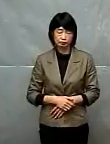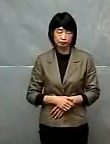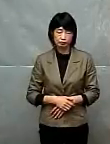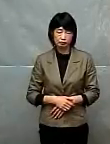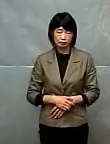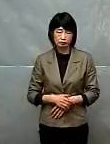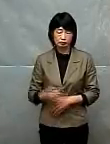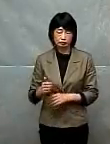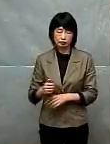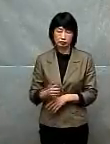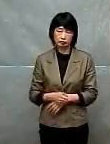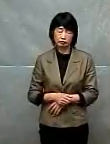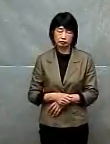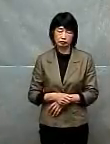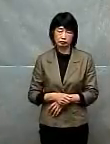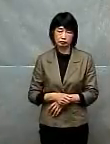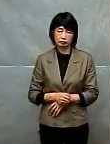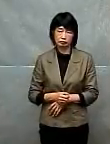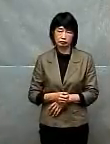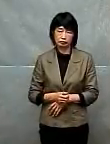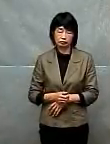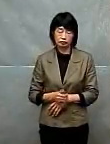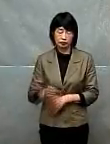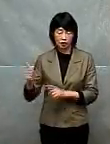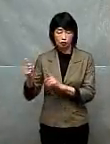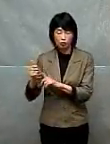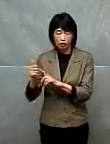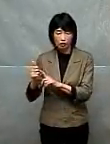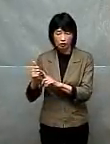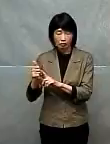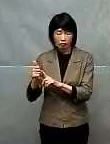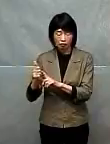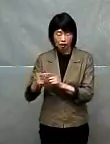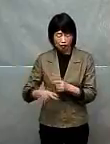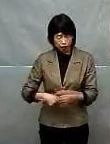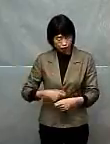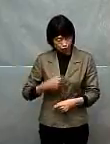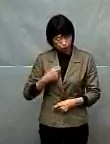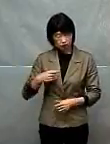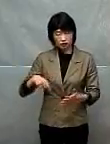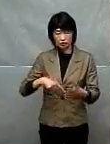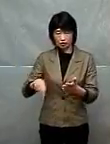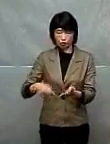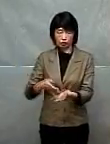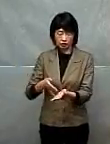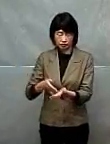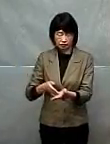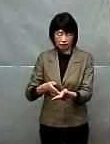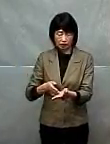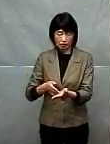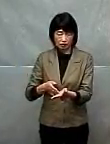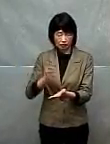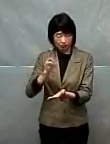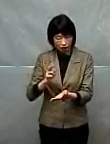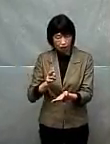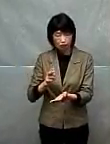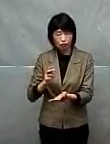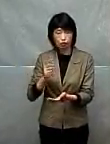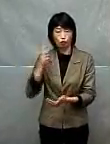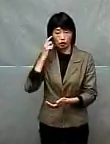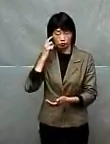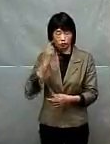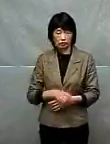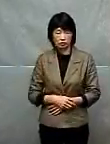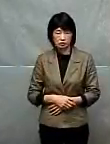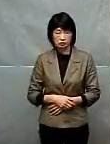正直なところをお答えになったのではないかなと思いますので、先ほども申し上げましたが